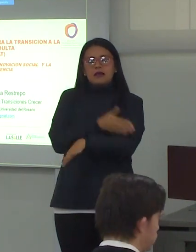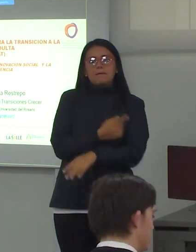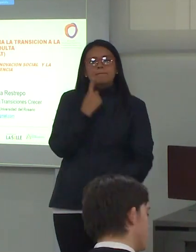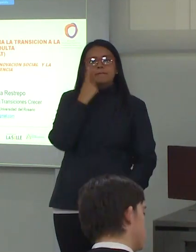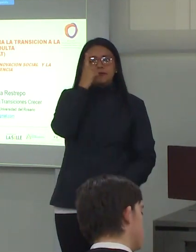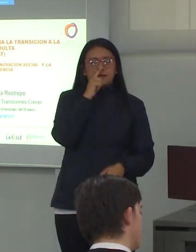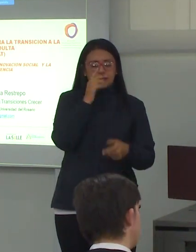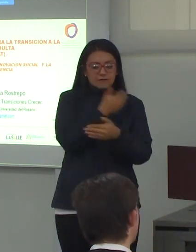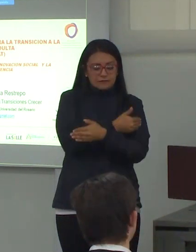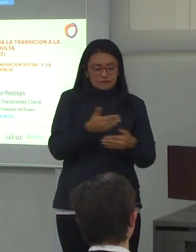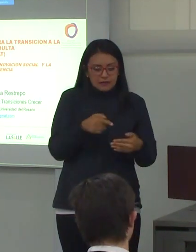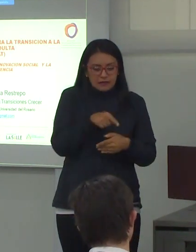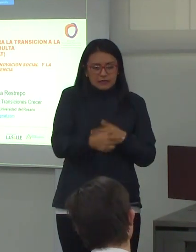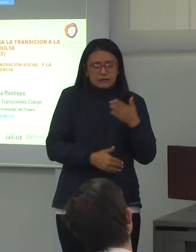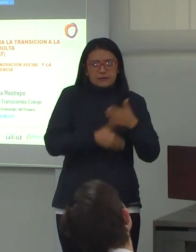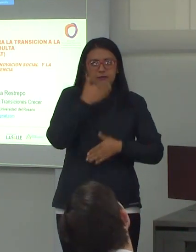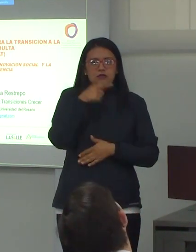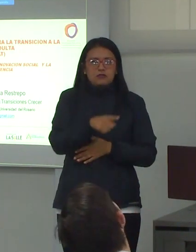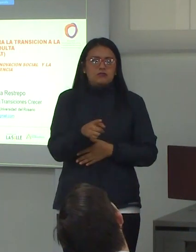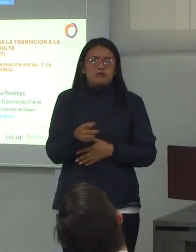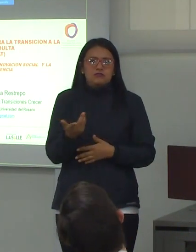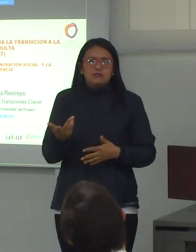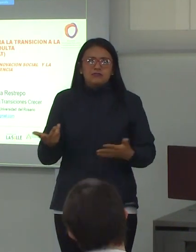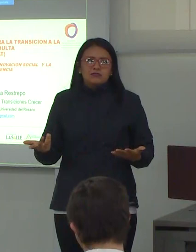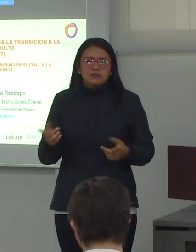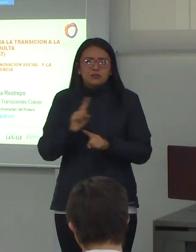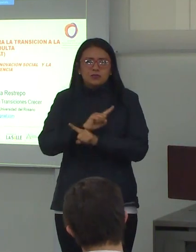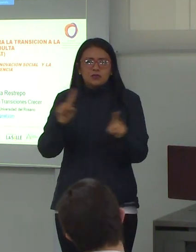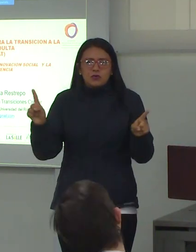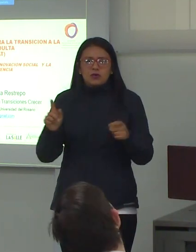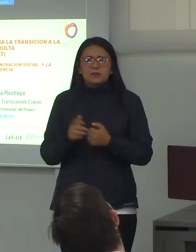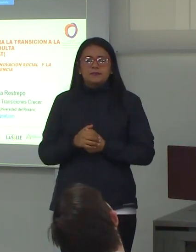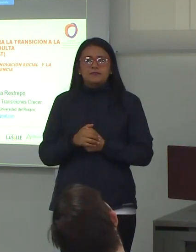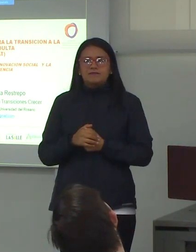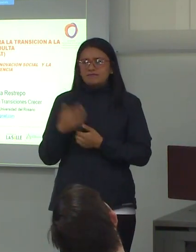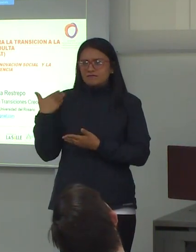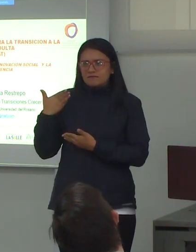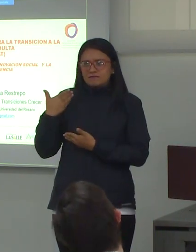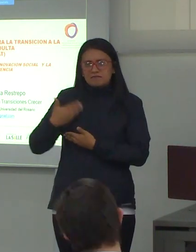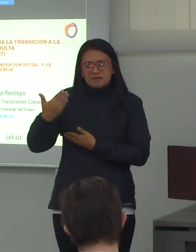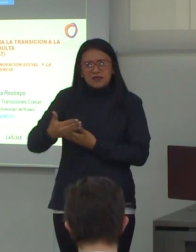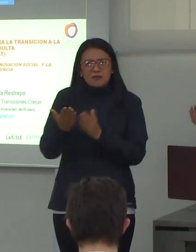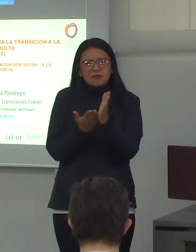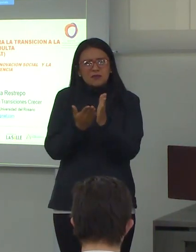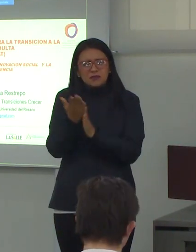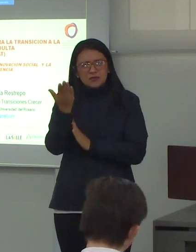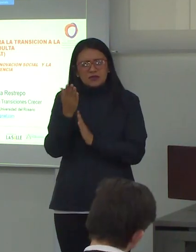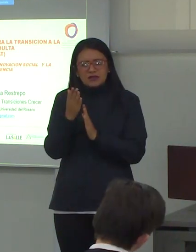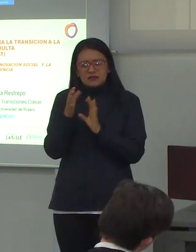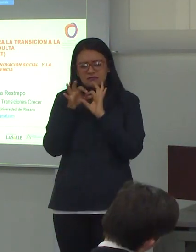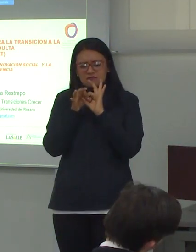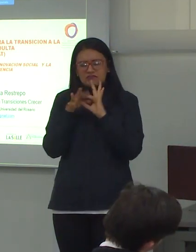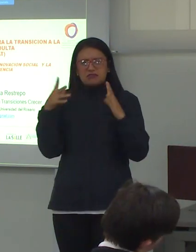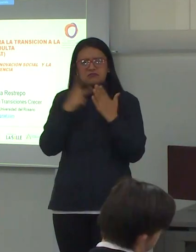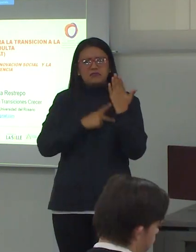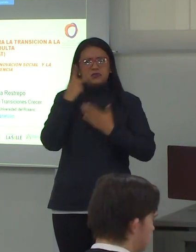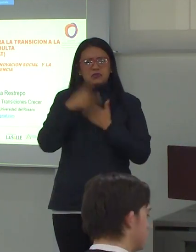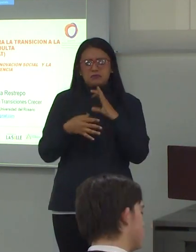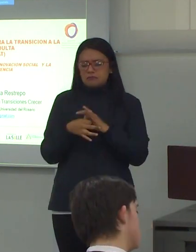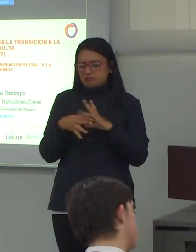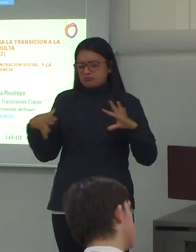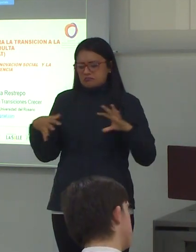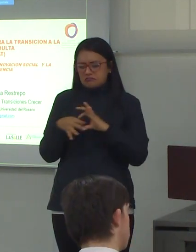primera infancia, no podemos seguir, digamos, con proyectos tan desarticulados, donde esas